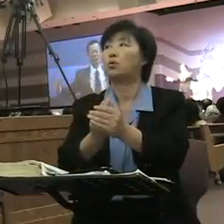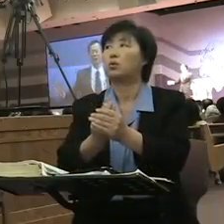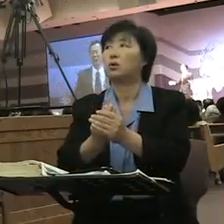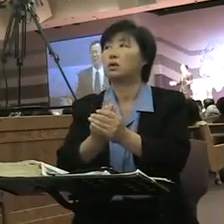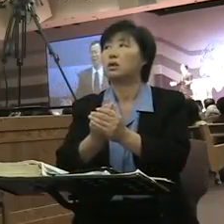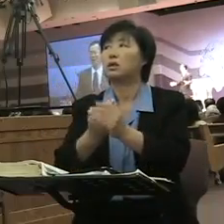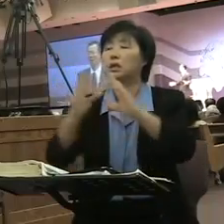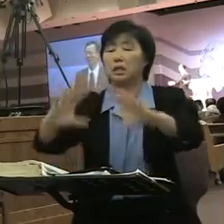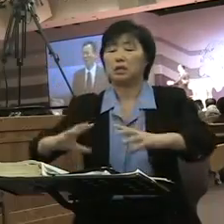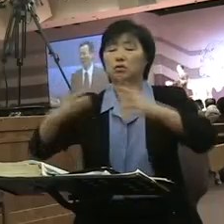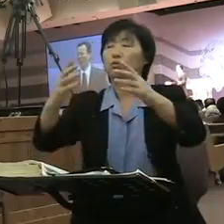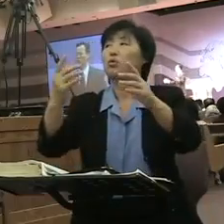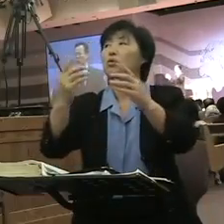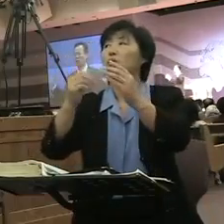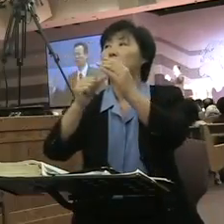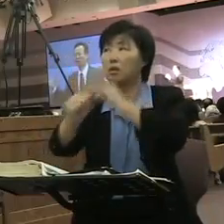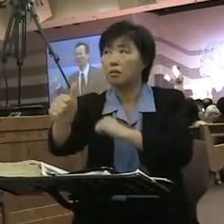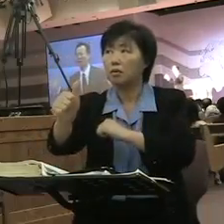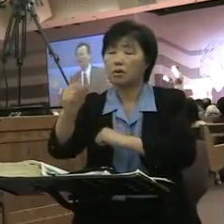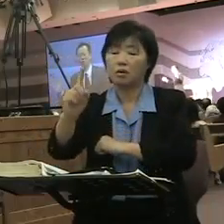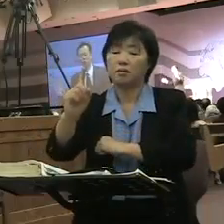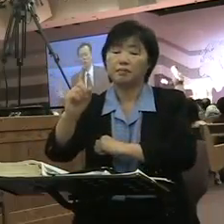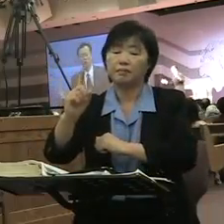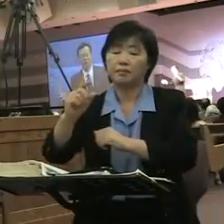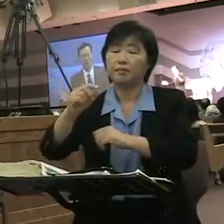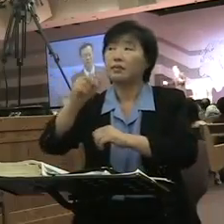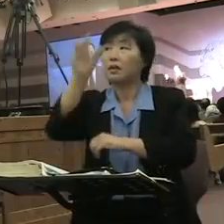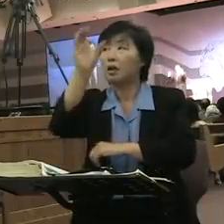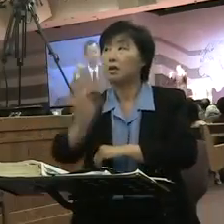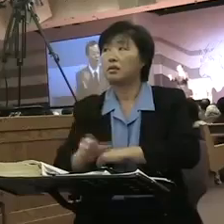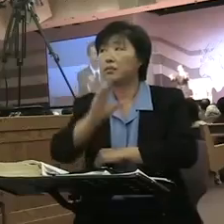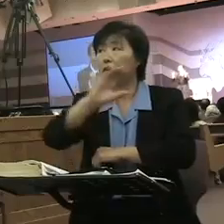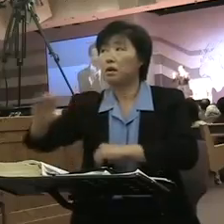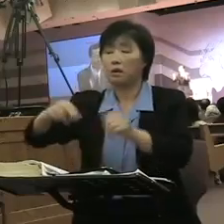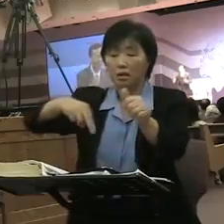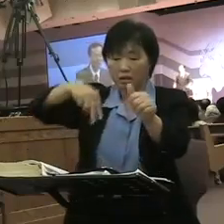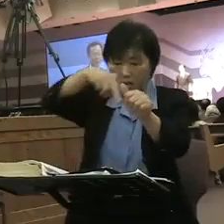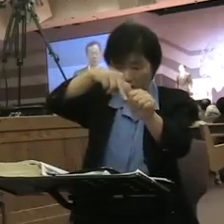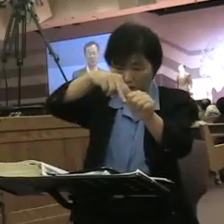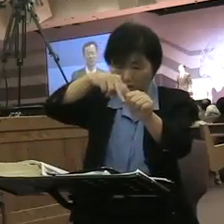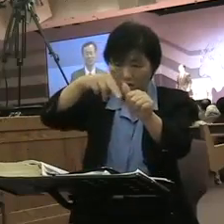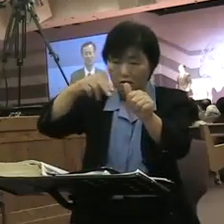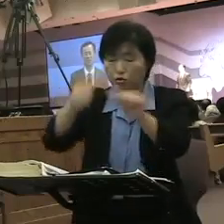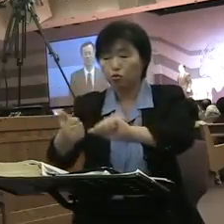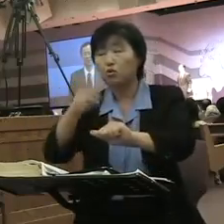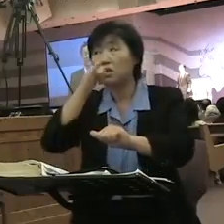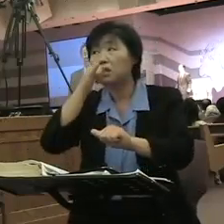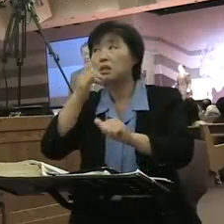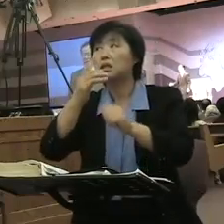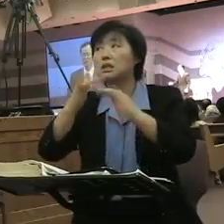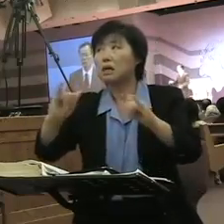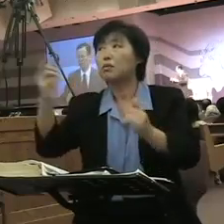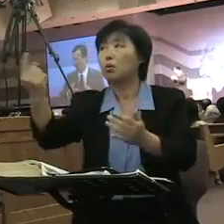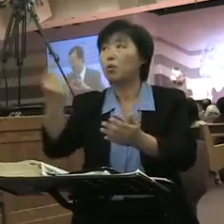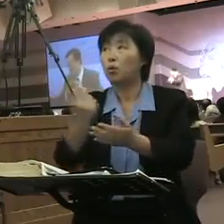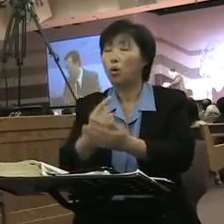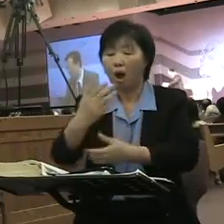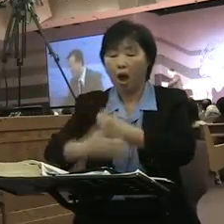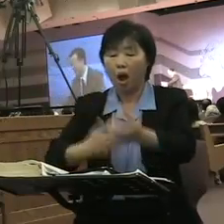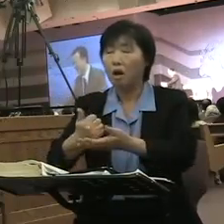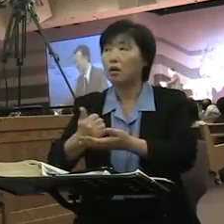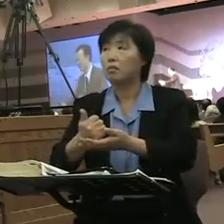모든 인류를 대표하여 대신 십자가에 달려 죽을 수 있는 퍼펙트한 분이 오셨어요. 하나님의